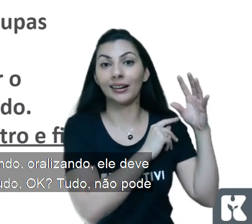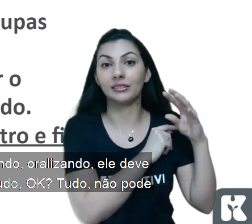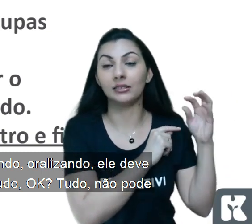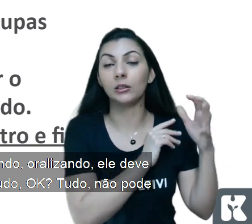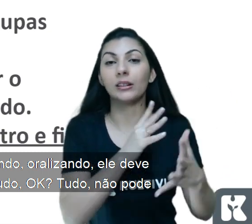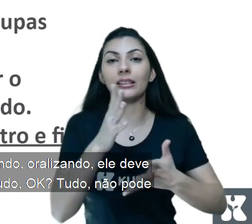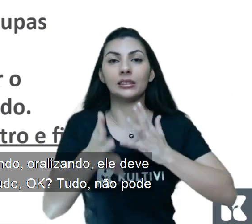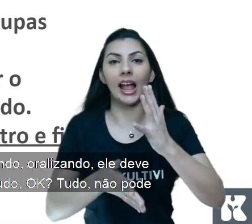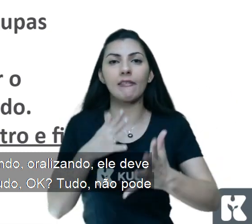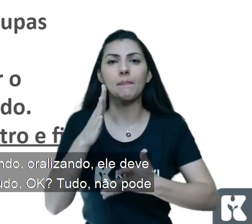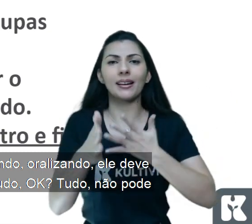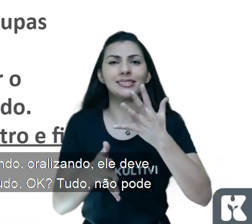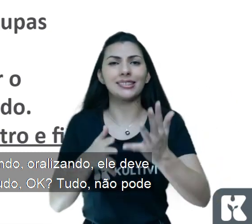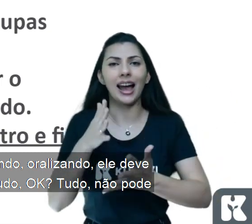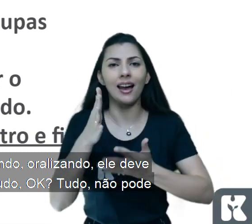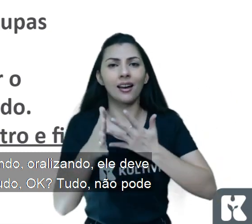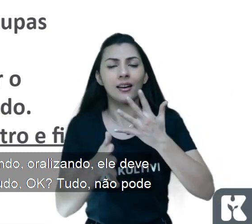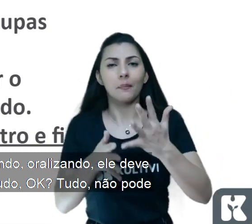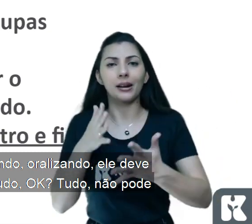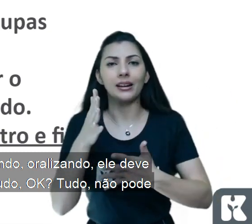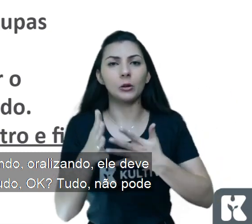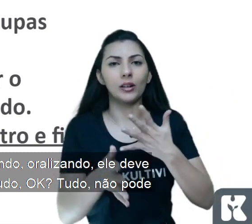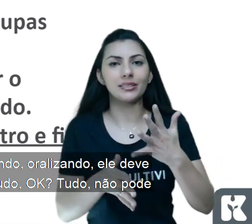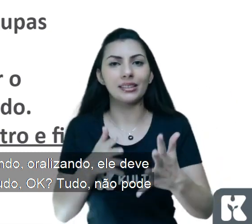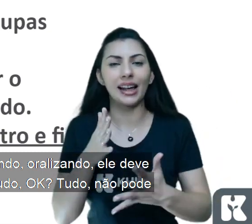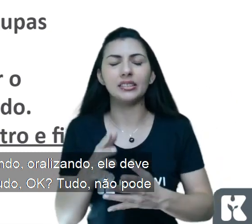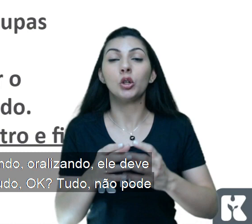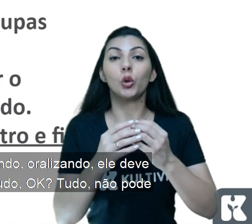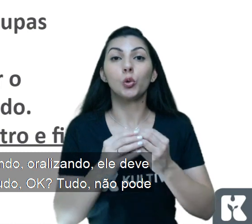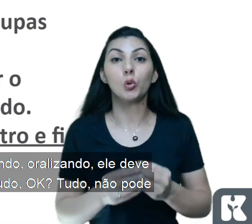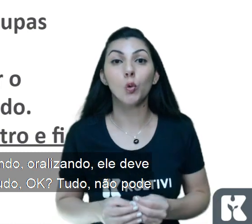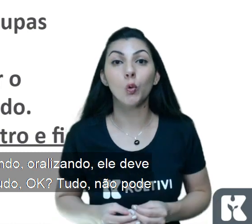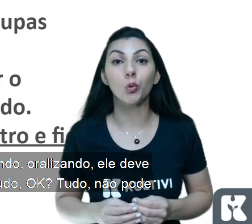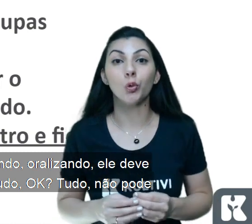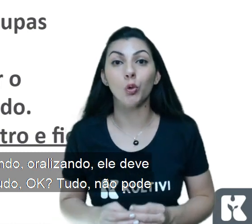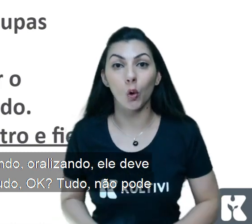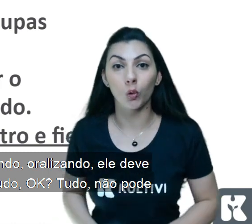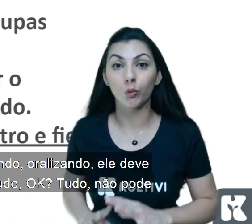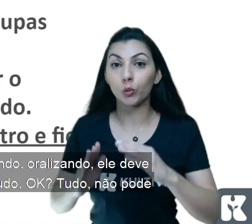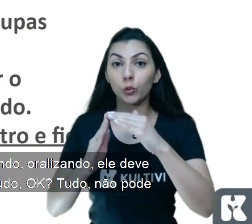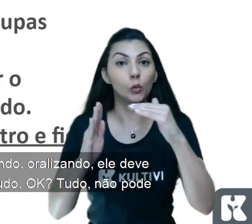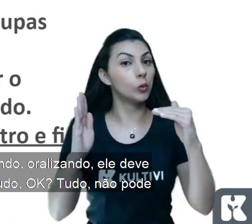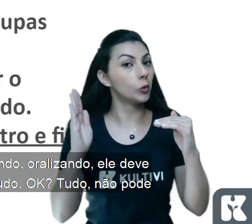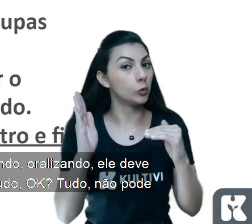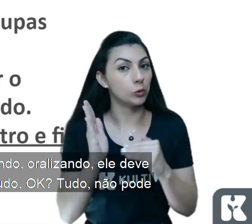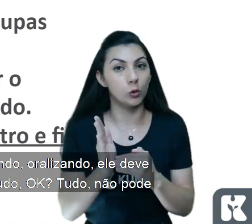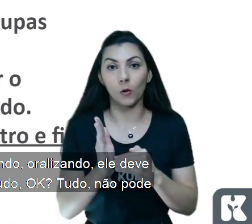falando, oralizando, ele deve passar para a língua de sinais. Tudo.